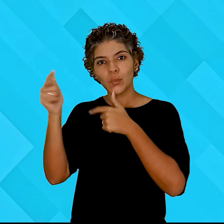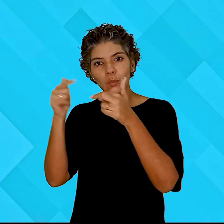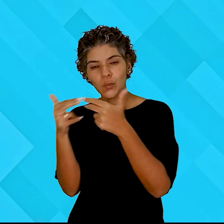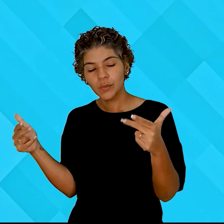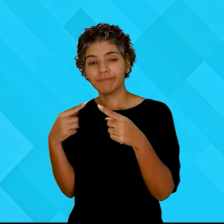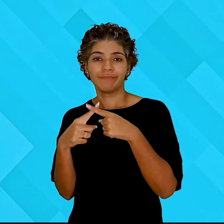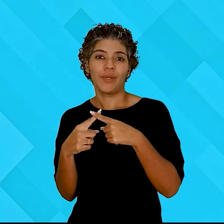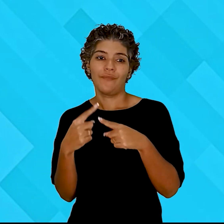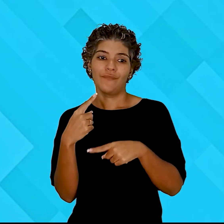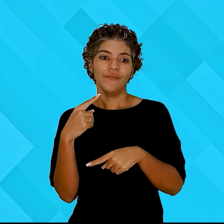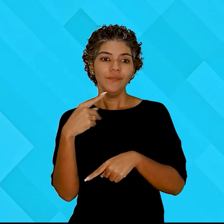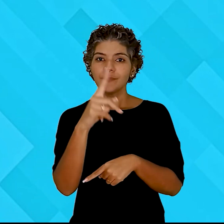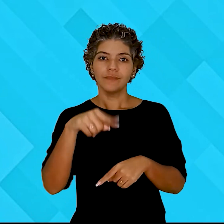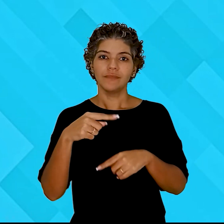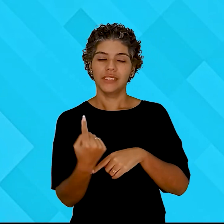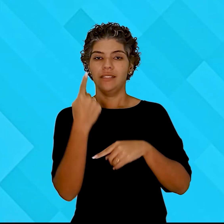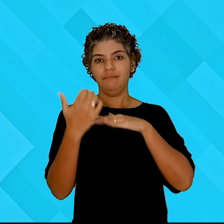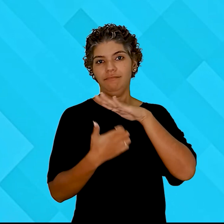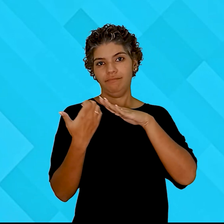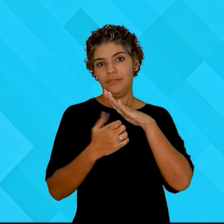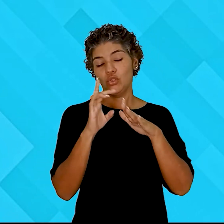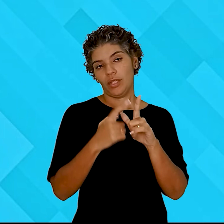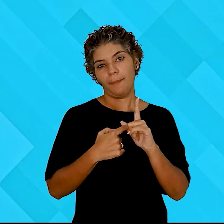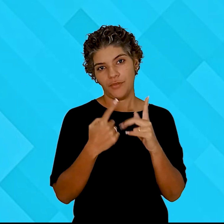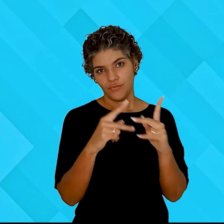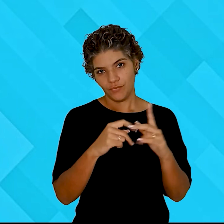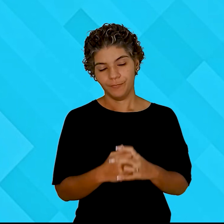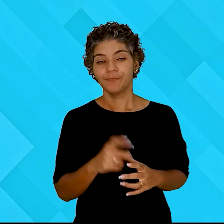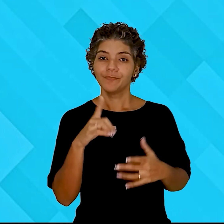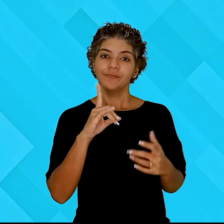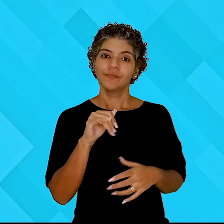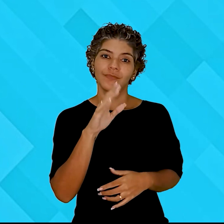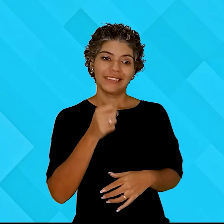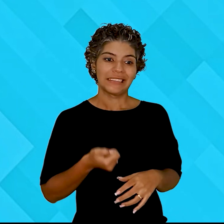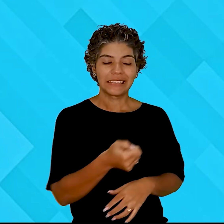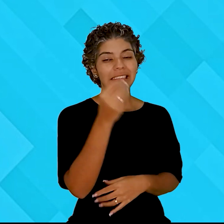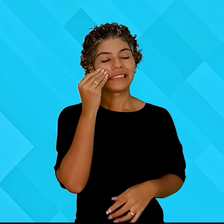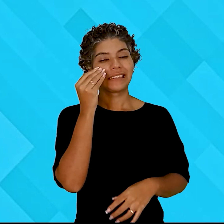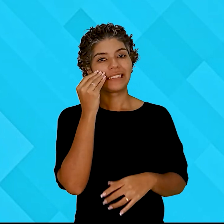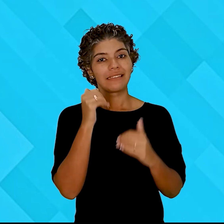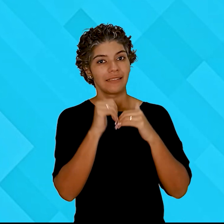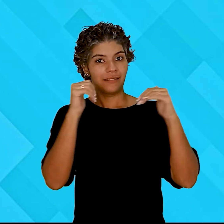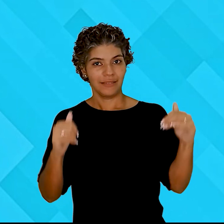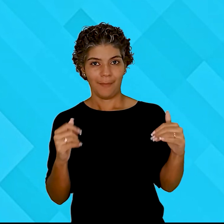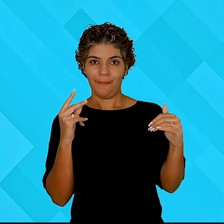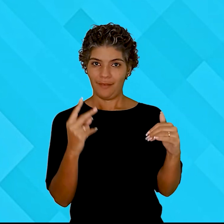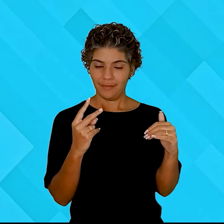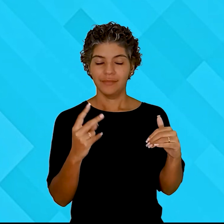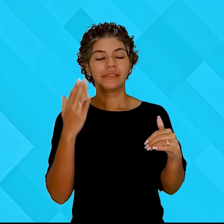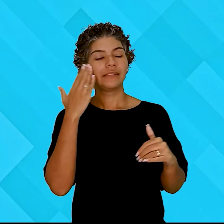você mesmo. Então, a dica é sempre tentar separar essas duas esferas, entender que o horário de trabalho é horário de trabalho, e